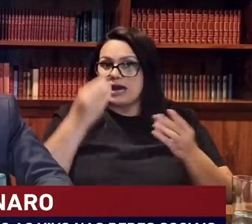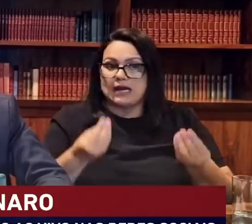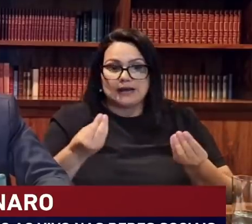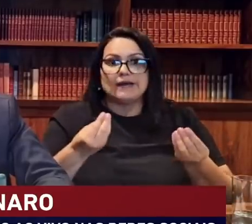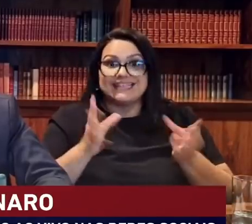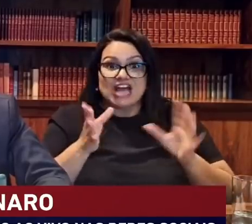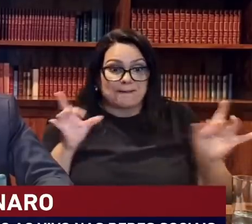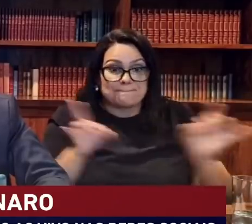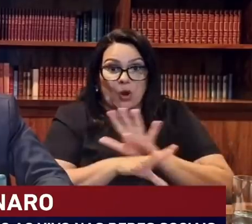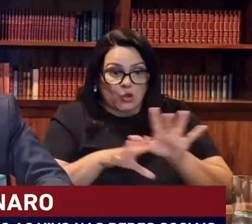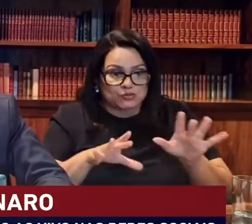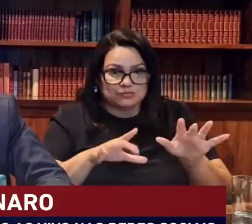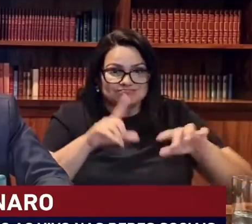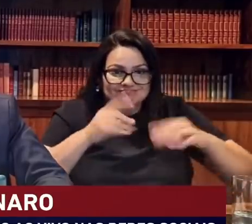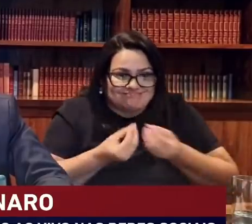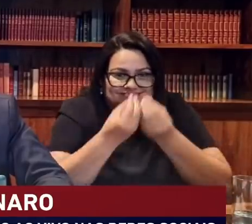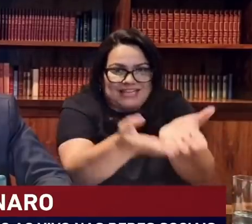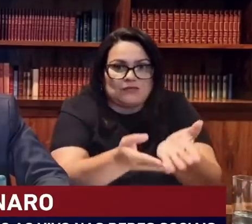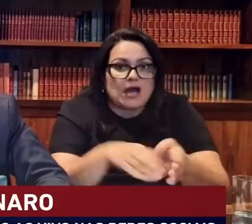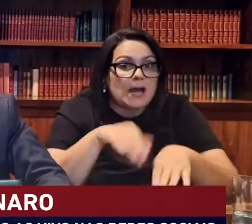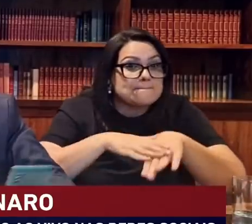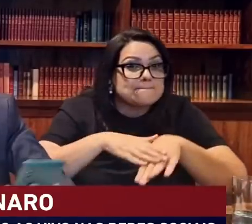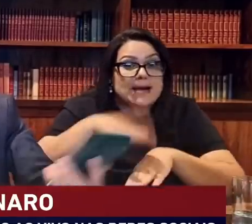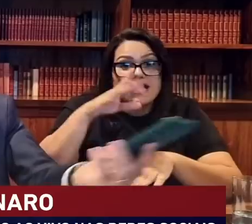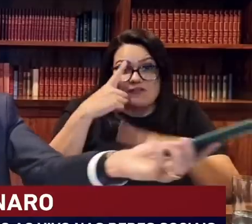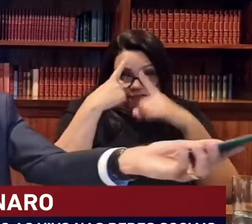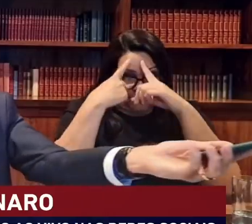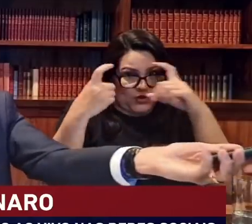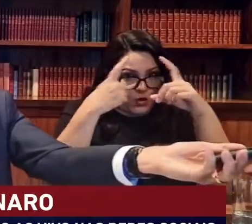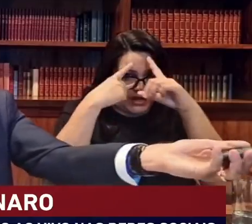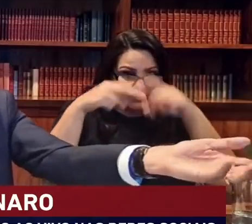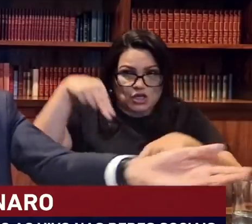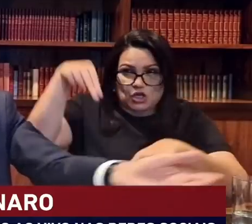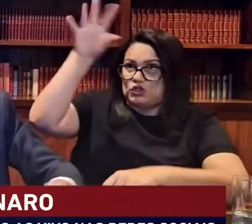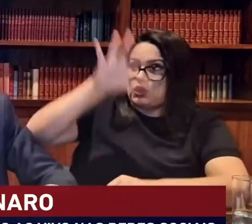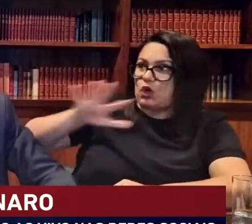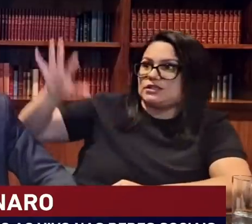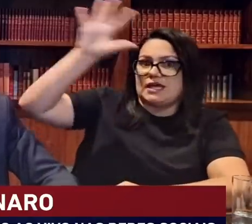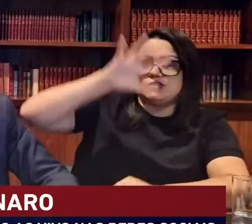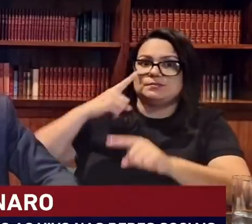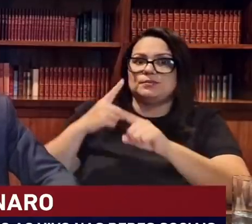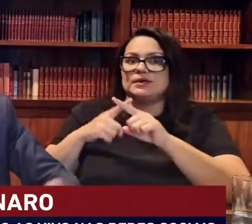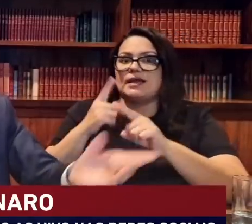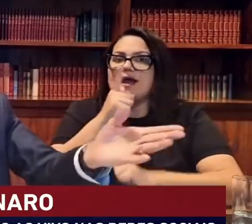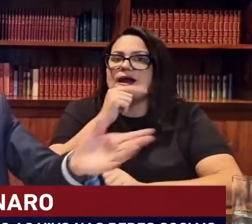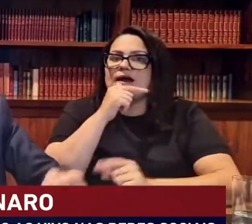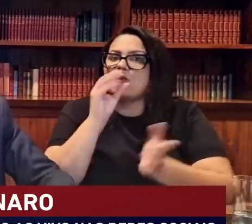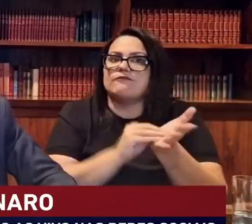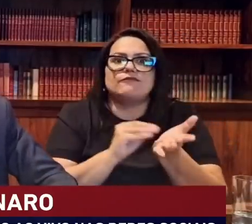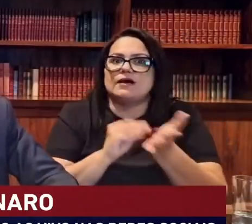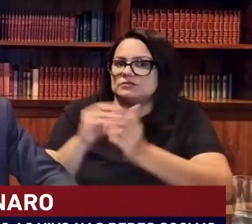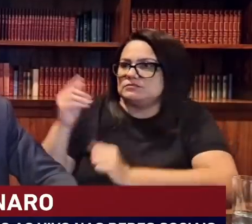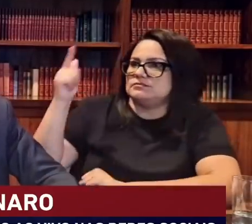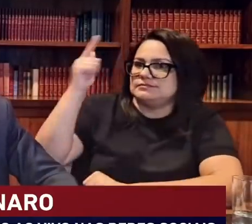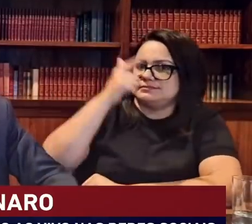Nordeste. A maior violência contra a mulher no Nordeste foi a falta de água. Quando nós assumimos